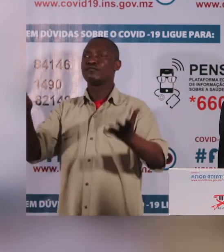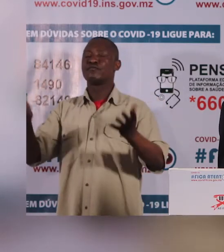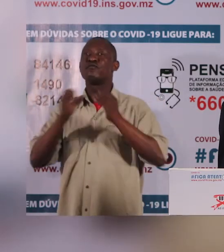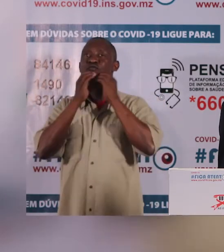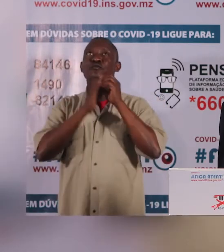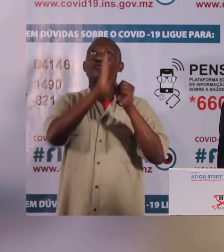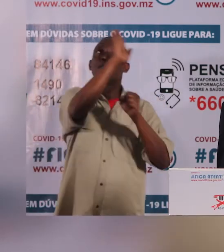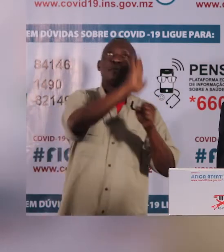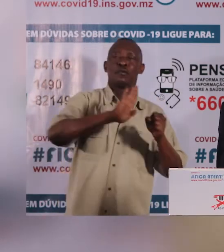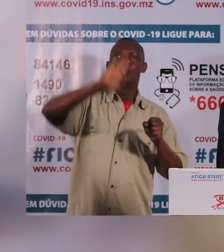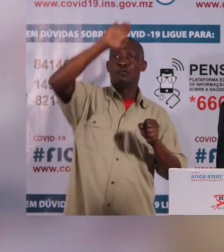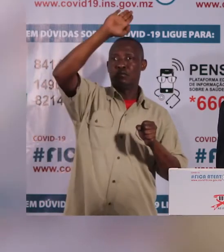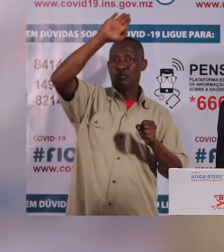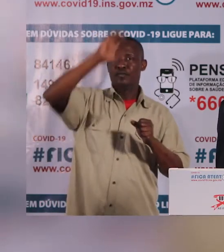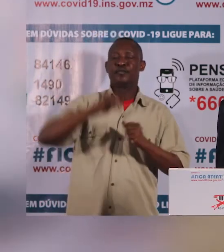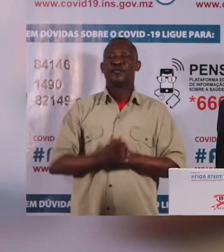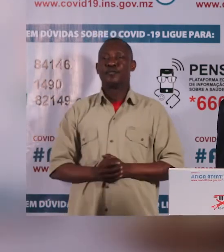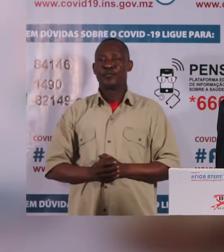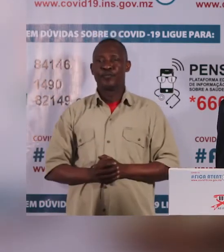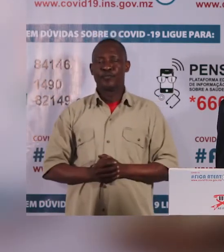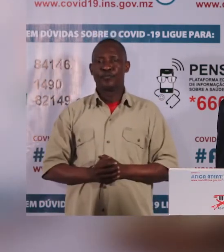O próximo, por favor.